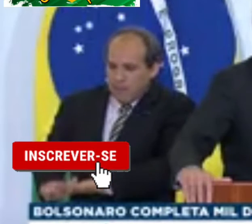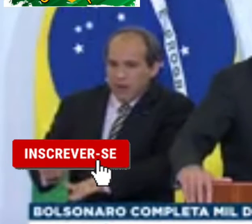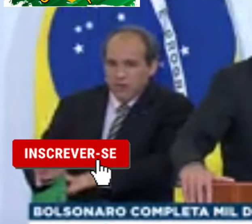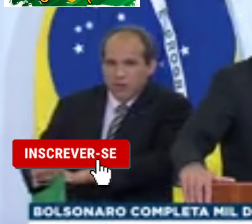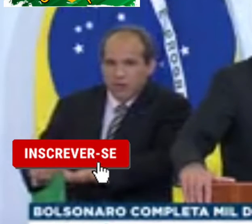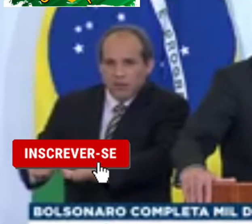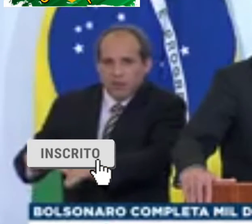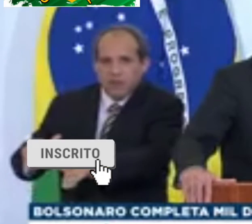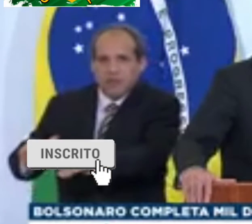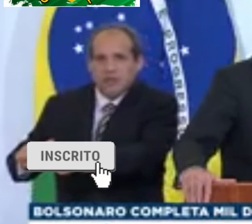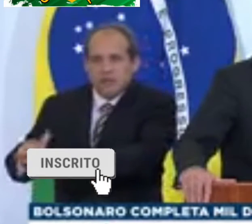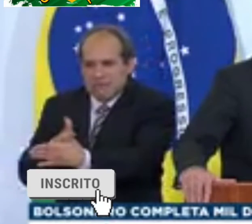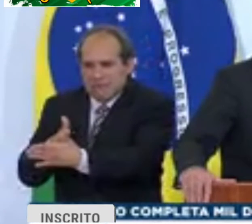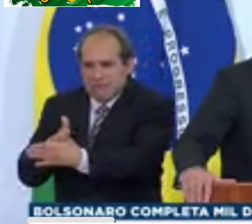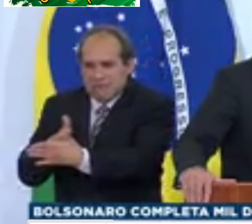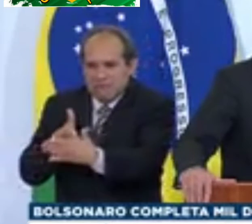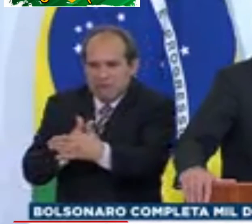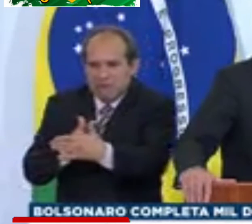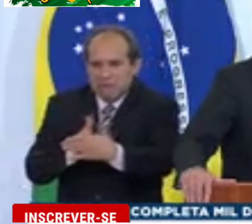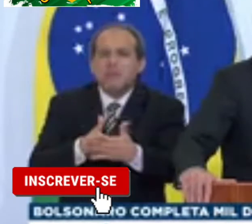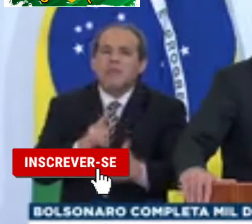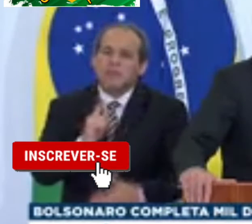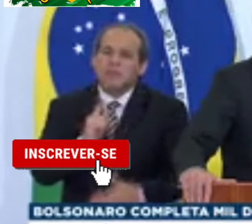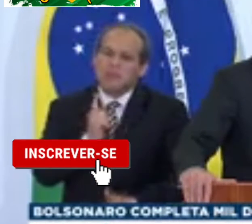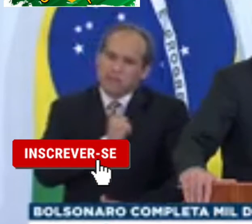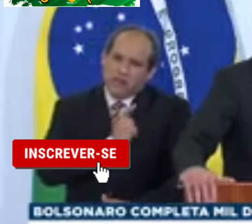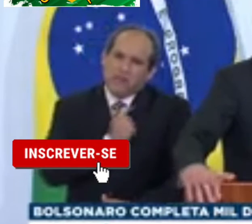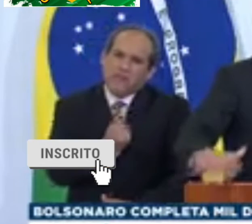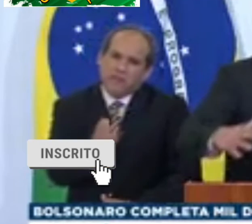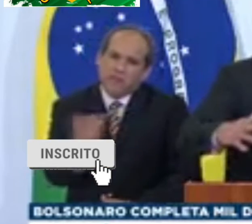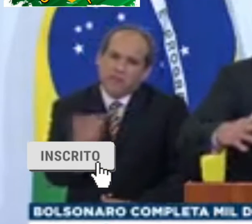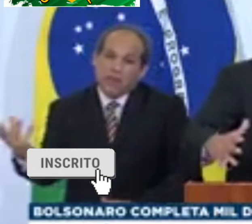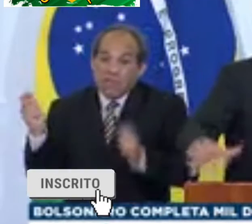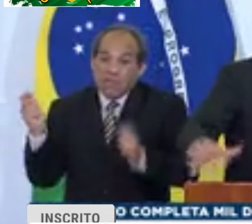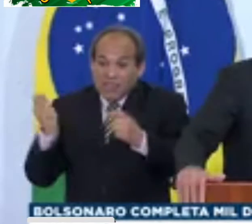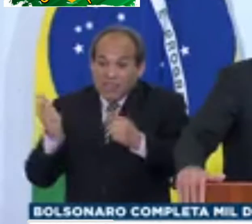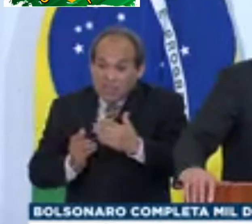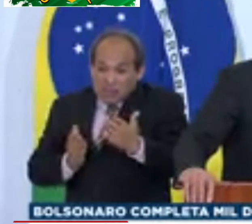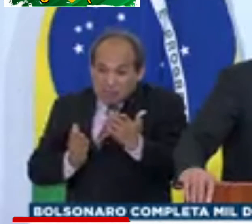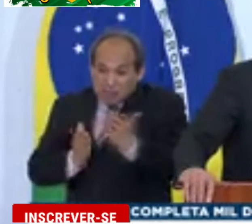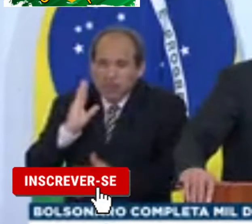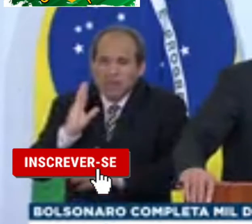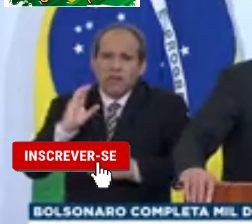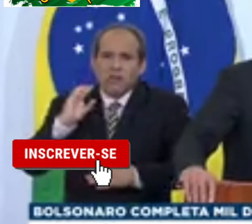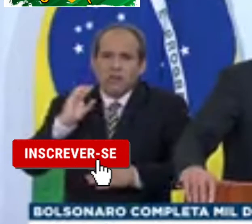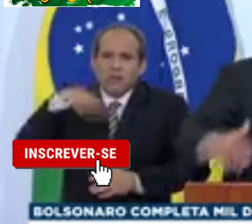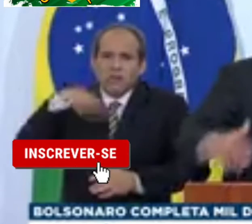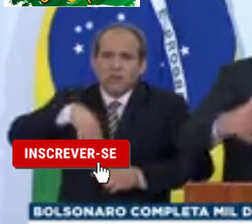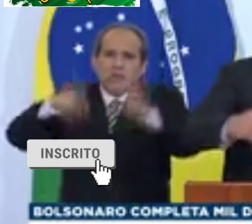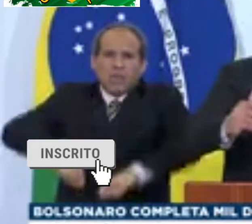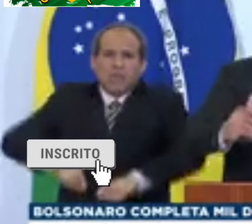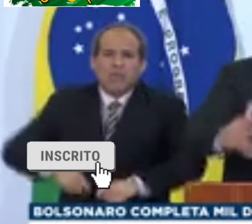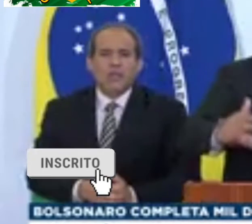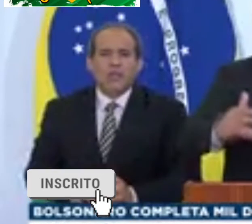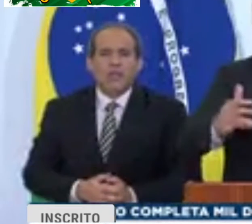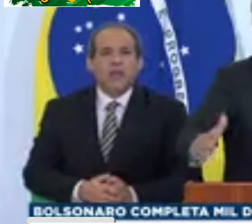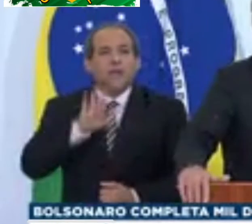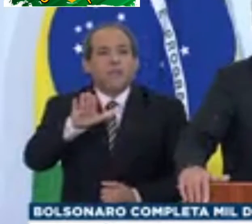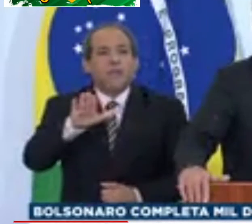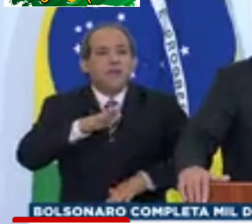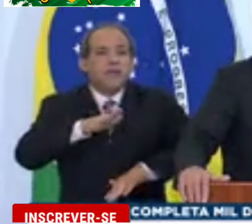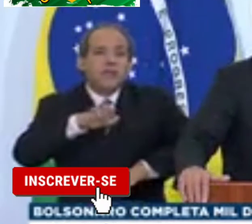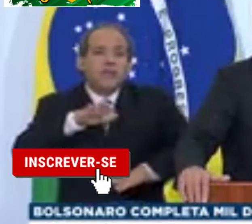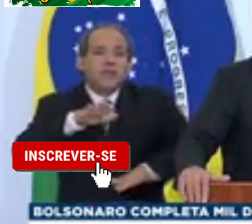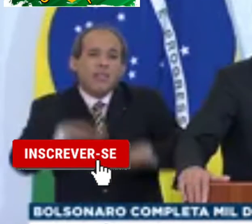Temos muitos obstáculos. São intransponíveis? Não. Mas depende do entendimento de cada